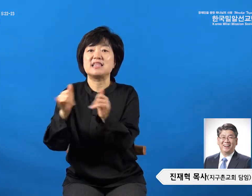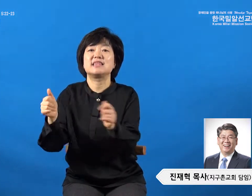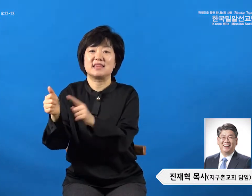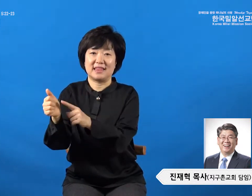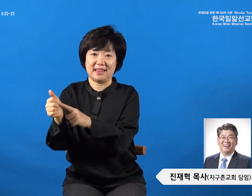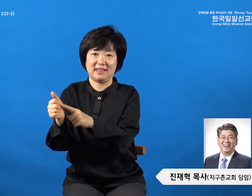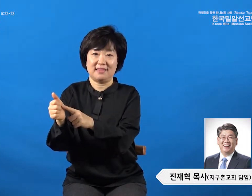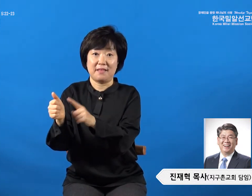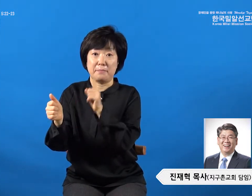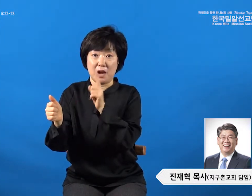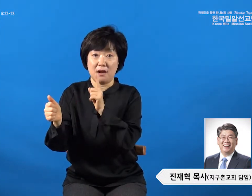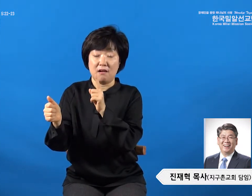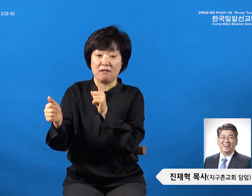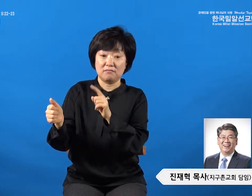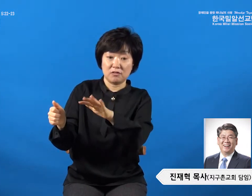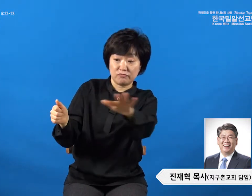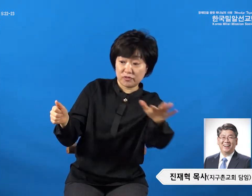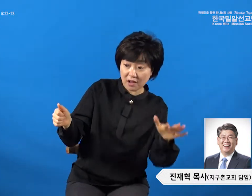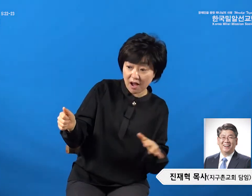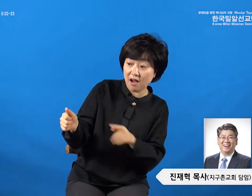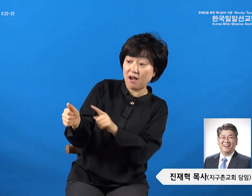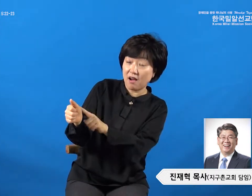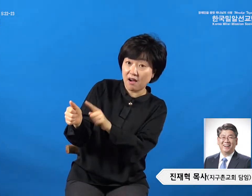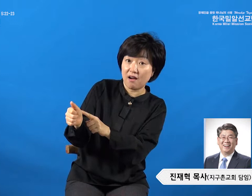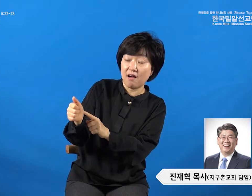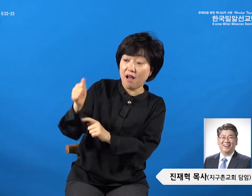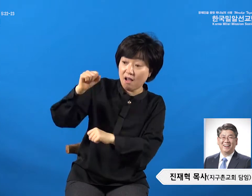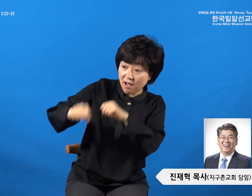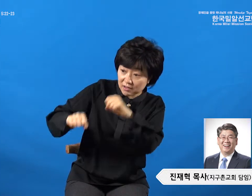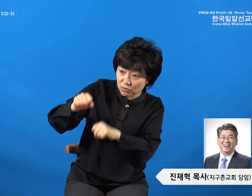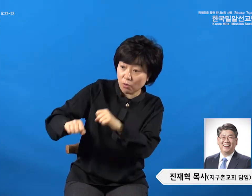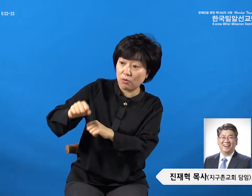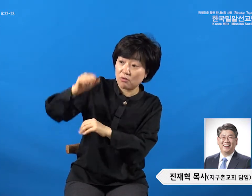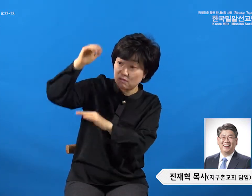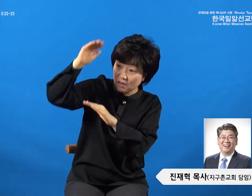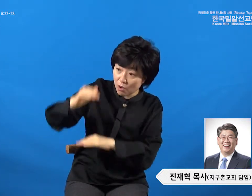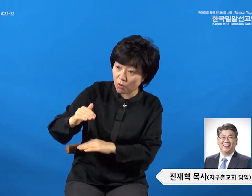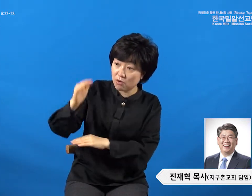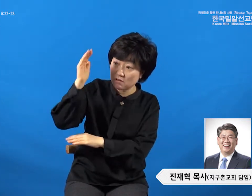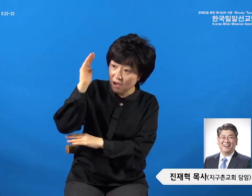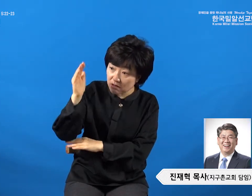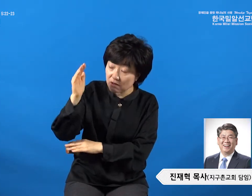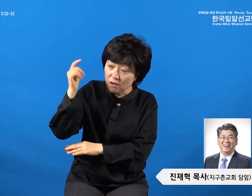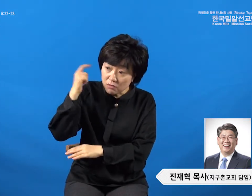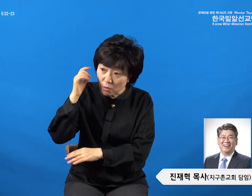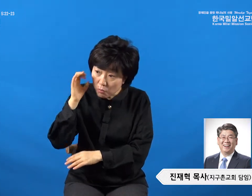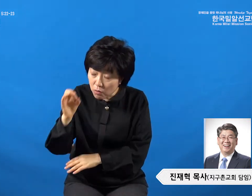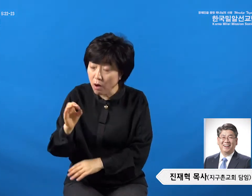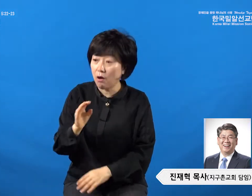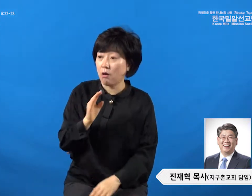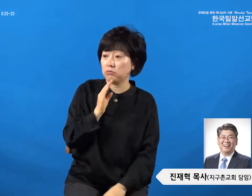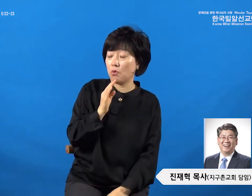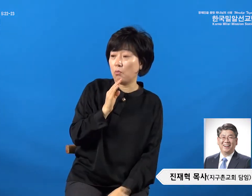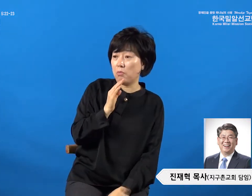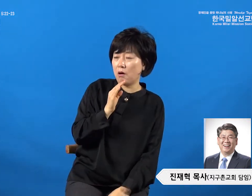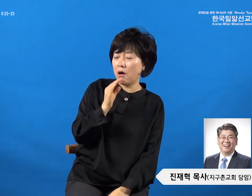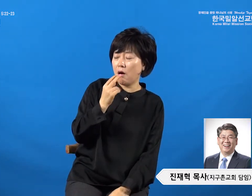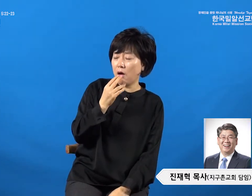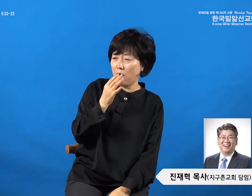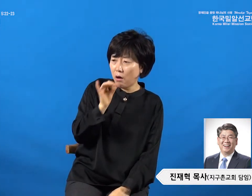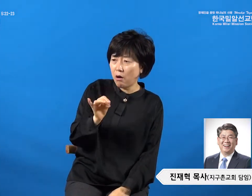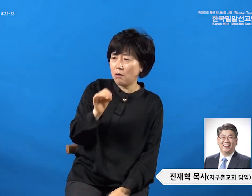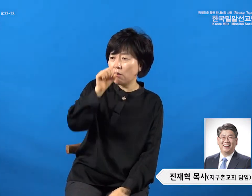말씀하셨습니다. 그런데 우리가 그의 행동을 봅니다. 그가 했던 모든 부분들을 보니까 한번 착한